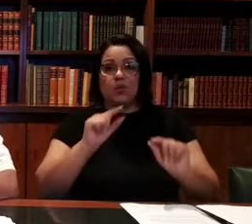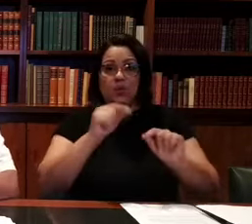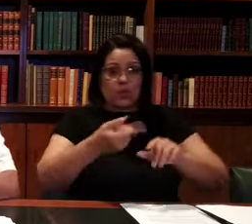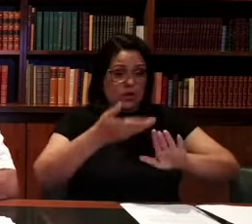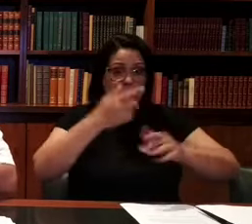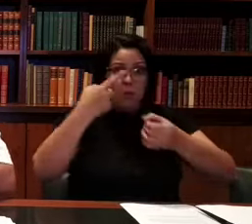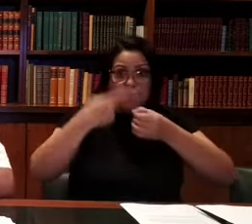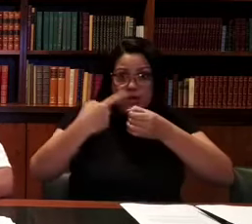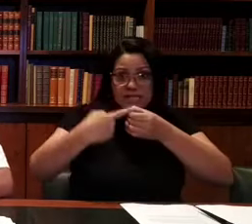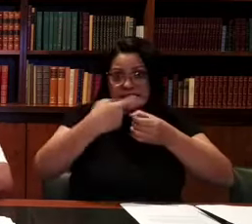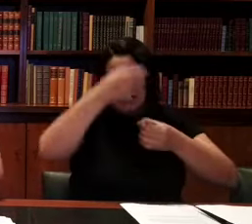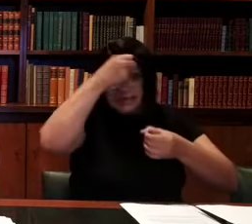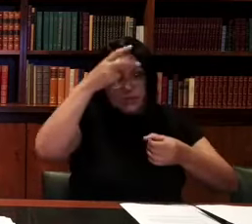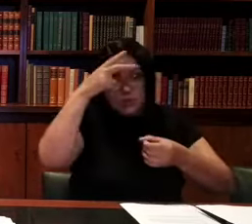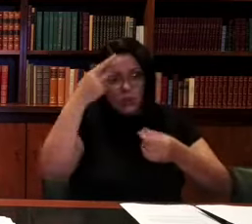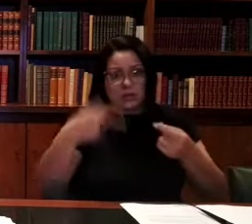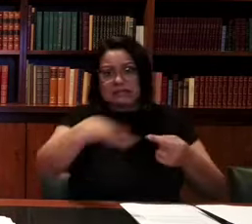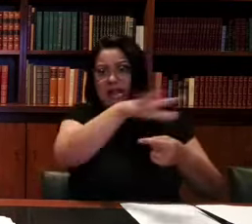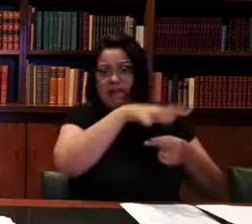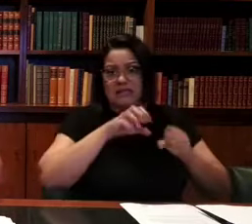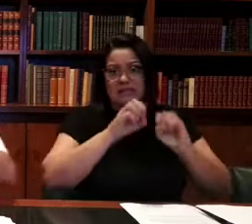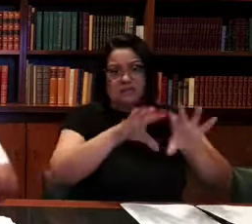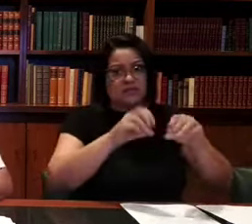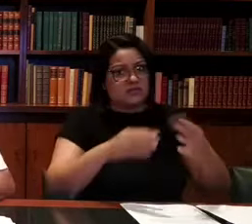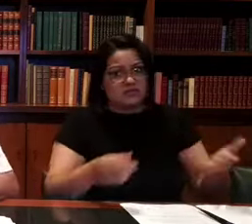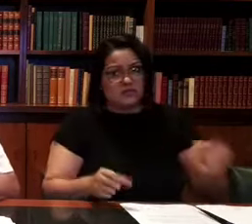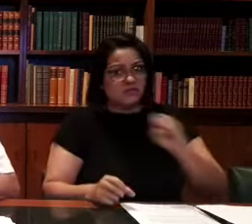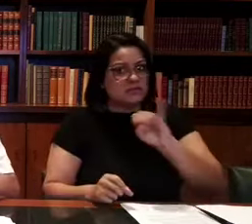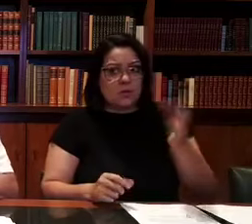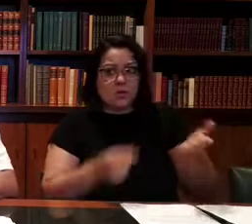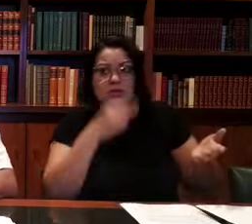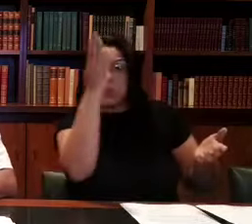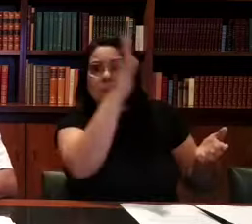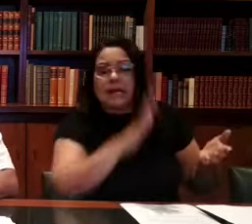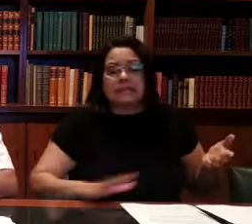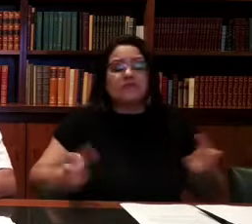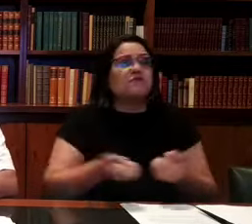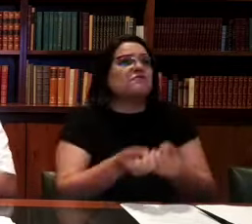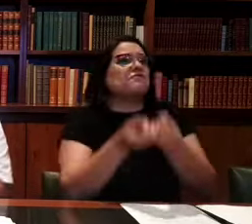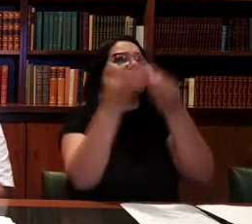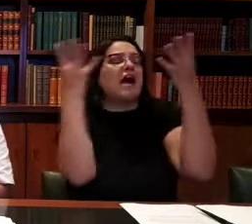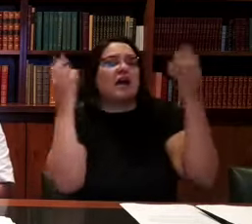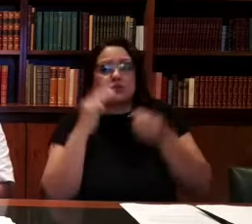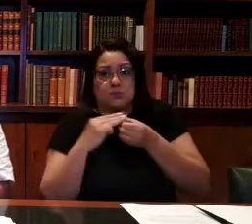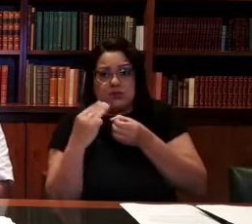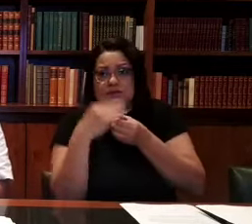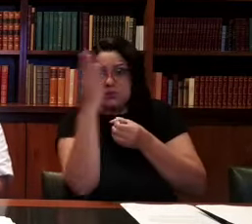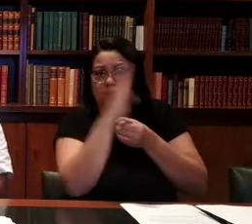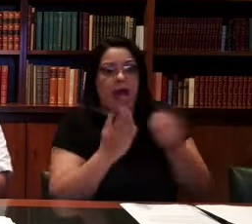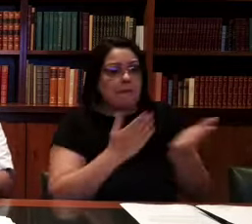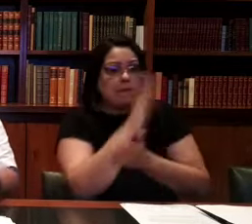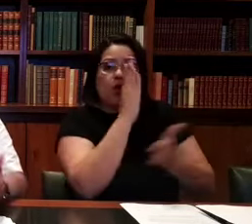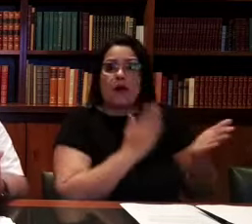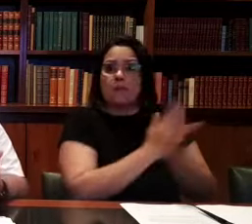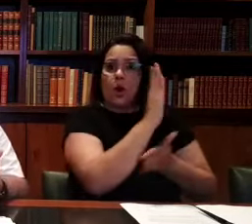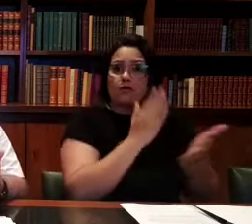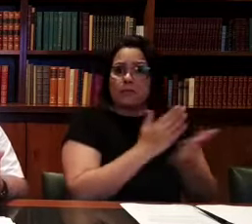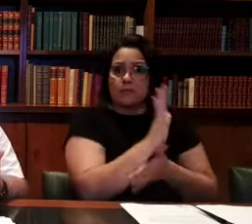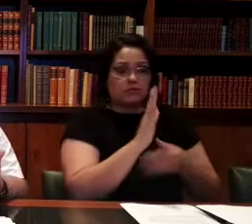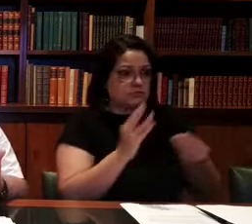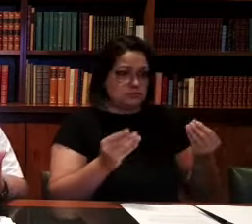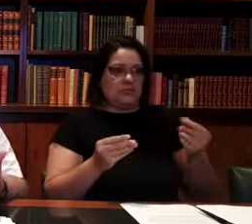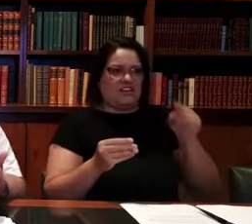educação que caso contrário e o de centenas de municípios do Brasil aprovado então gente gênero velha Falar